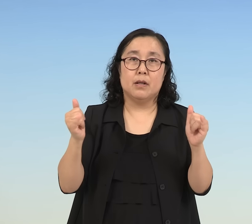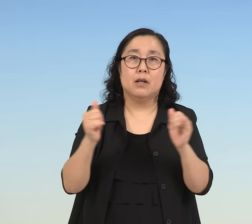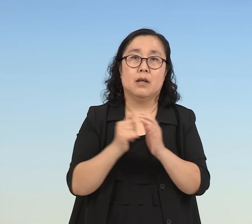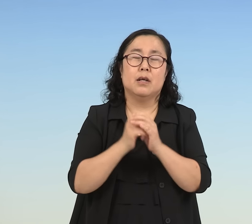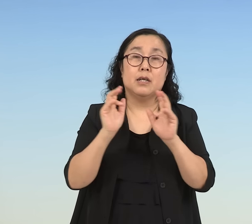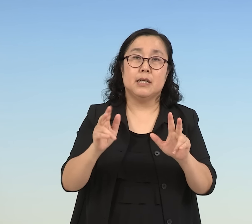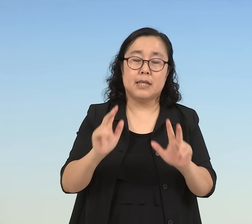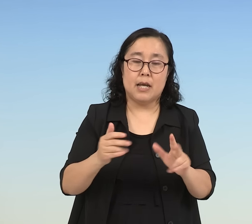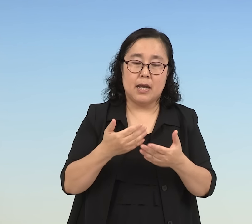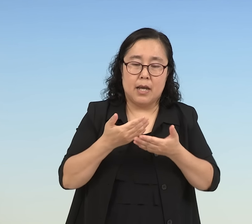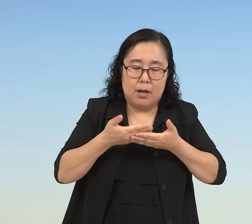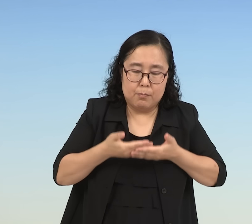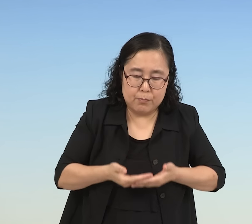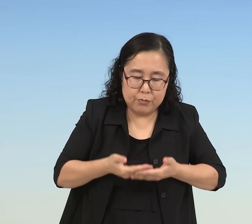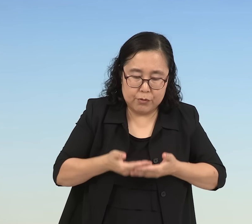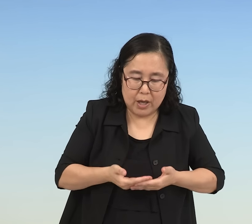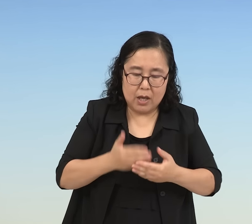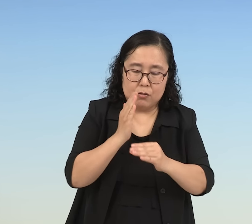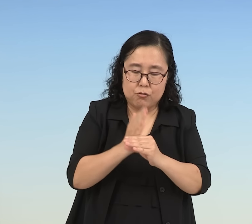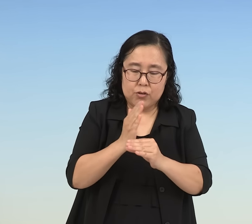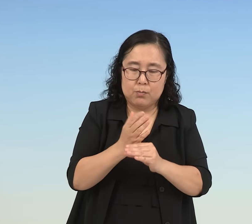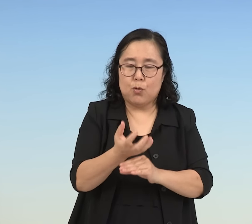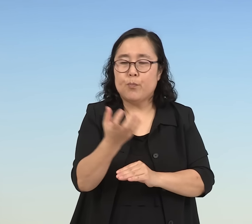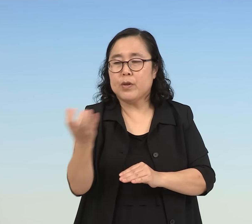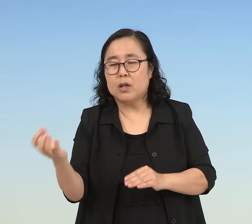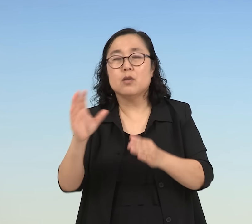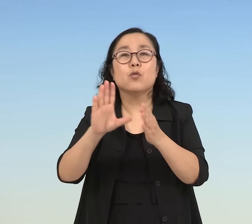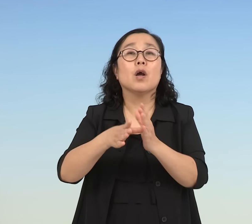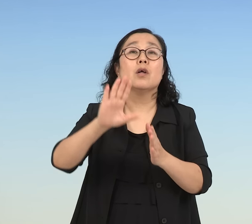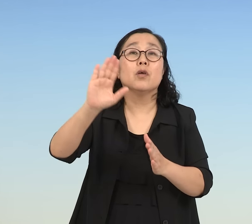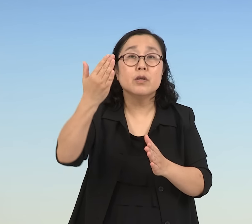분 이제 무게중심을 옮기실 때가 된 거예요.